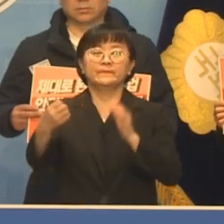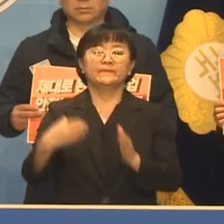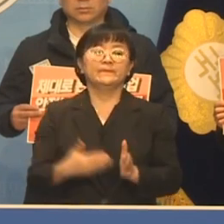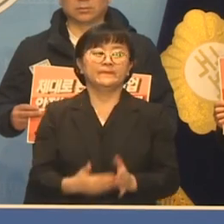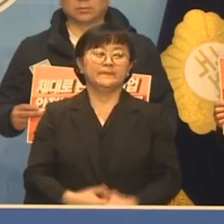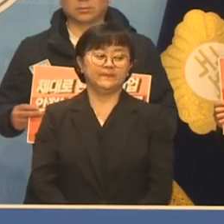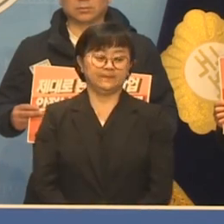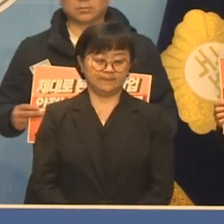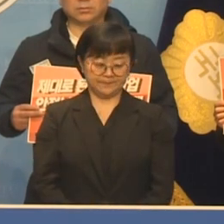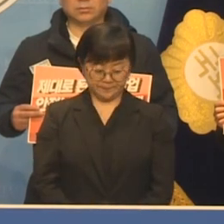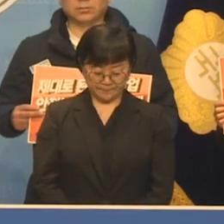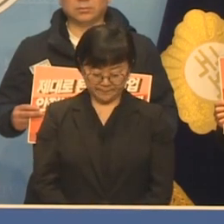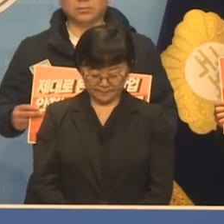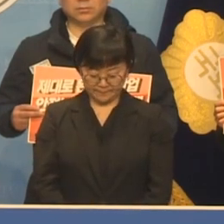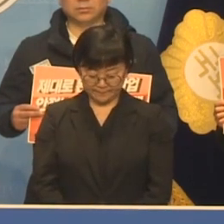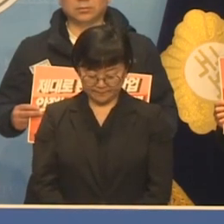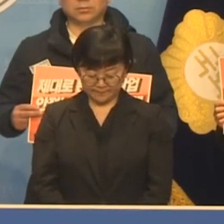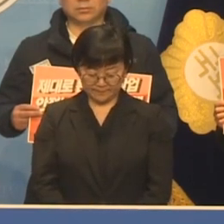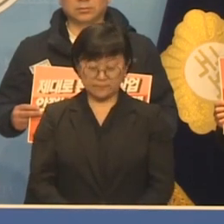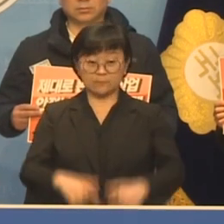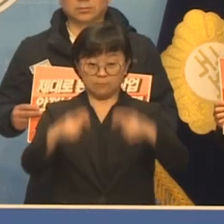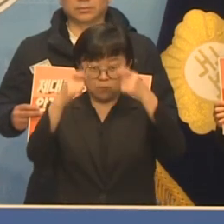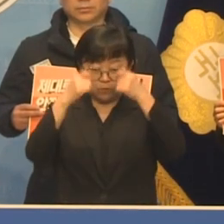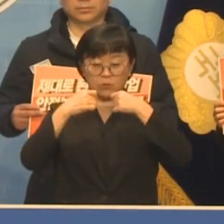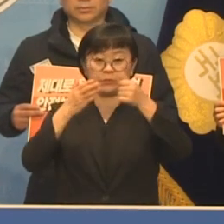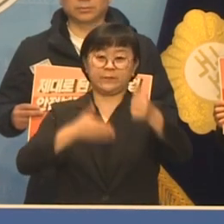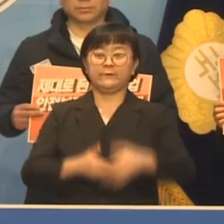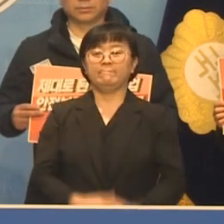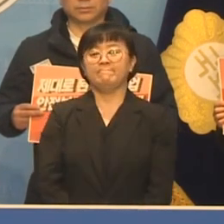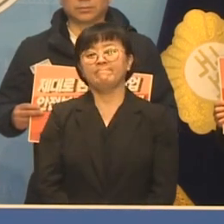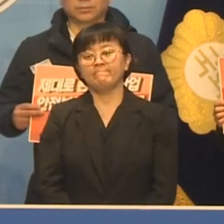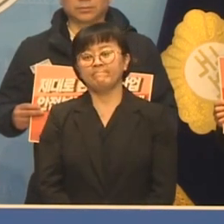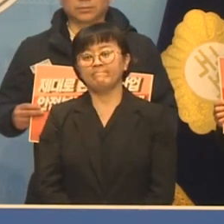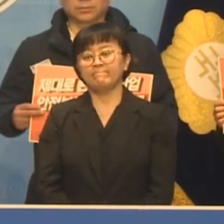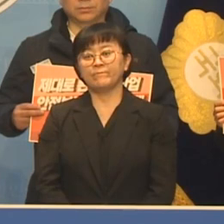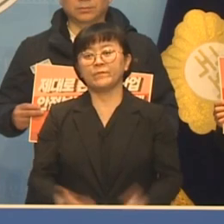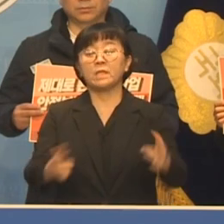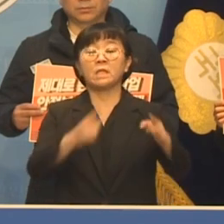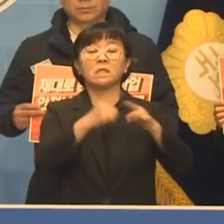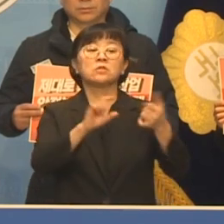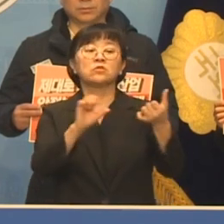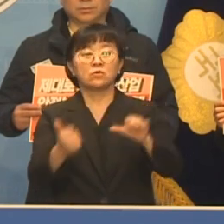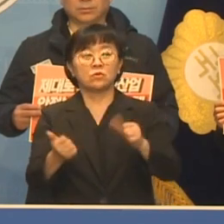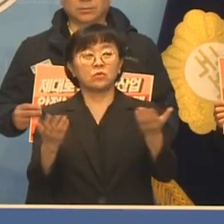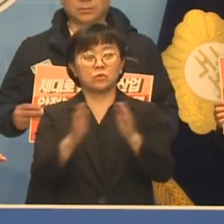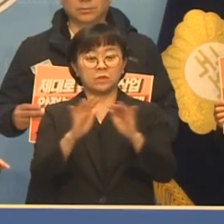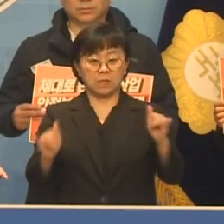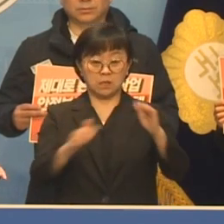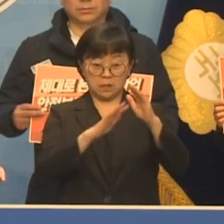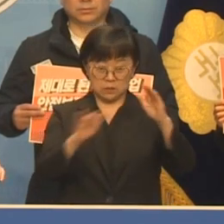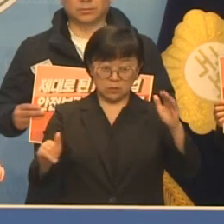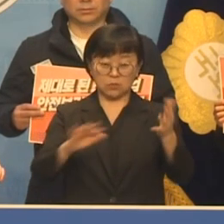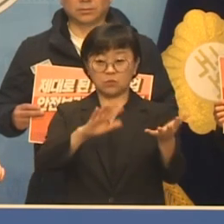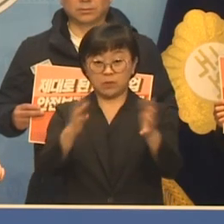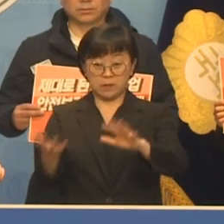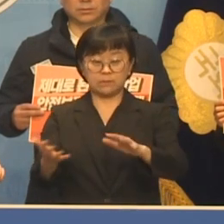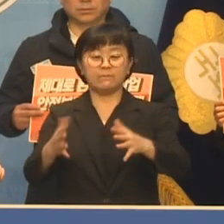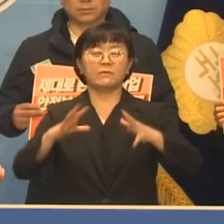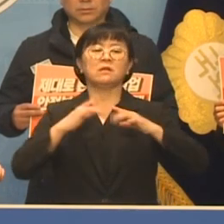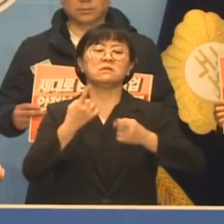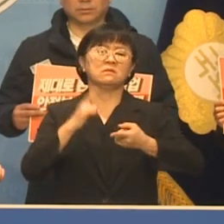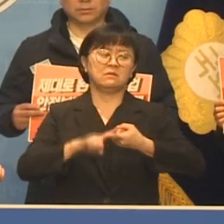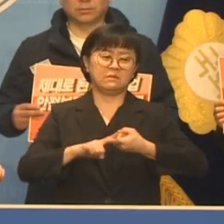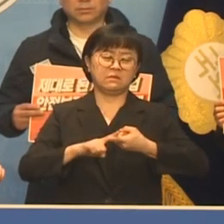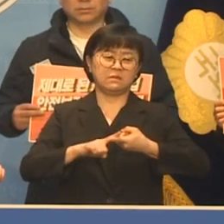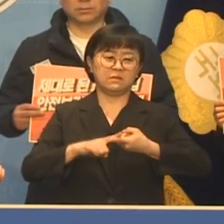했습니다. 눈물로 호소했습니다. 일하다 목숨을 잃은 노동자의 가족이 돌아가신 분을 자랑스럽게